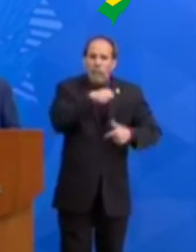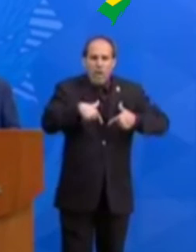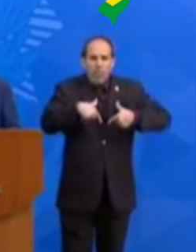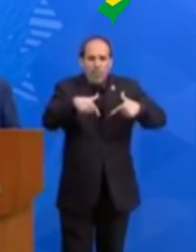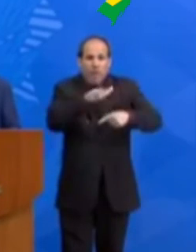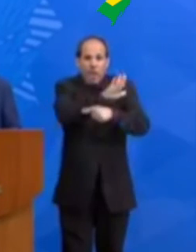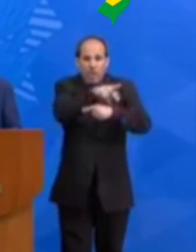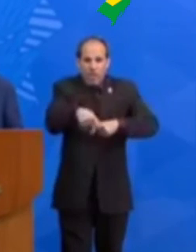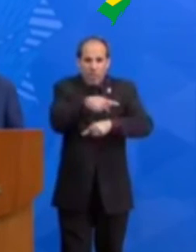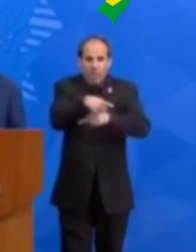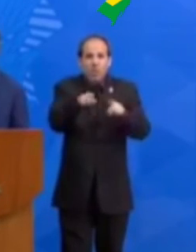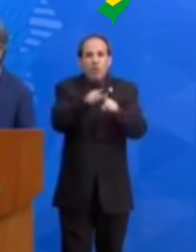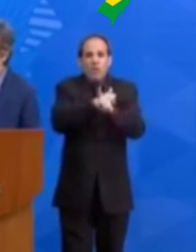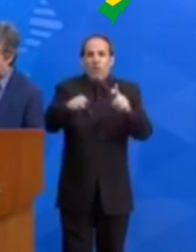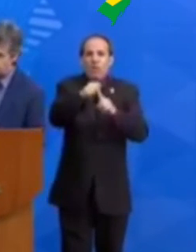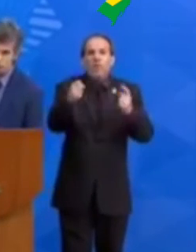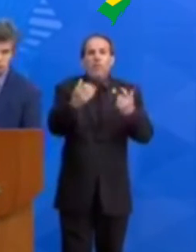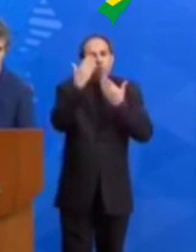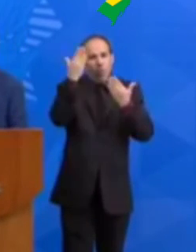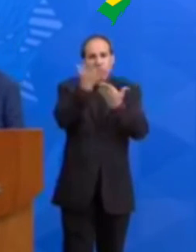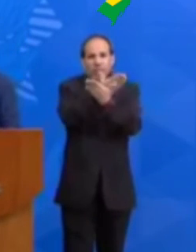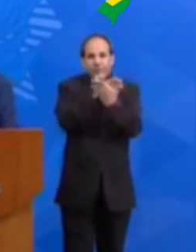pela sociedade. É isso aí. Obrigado.